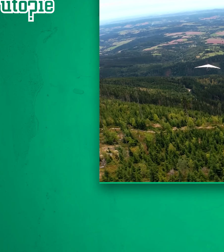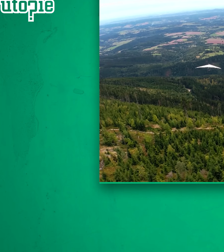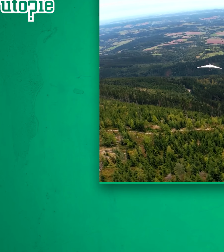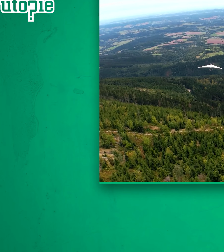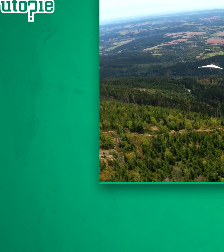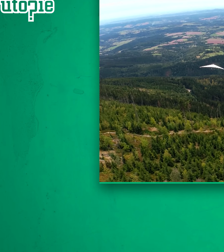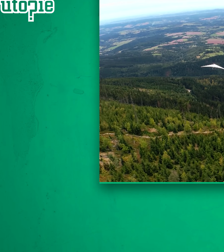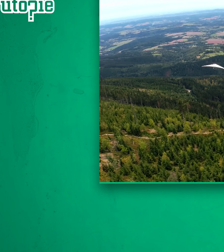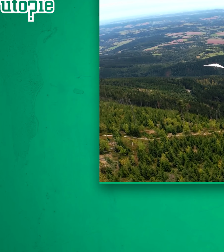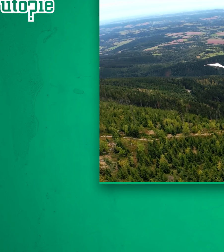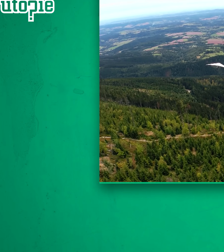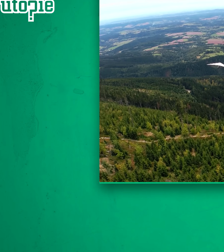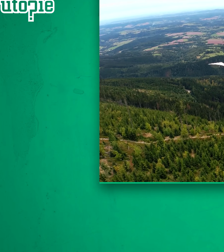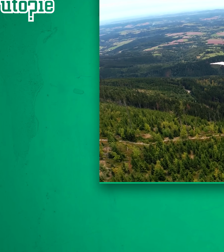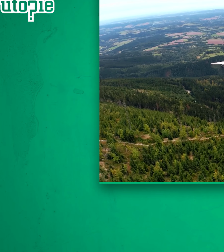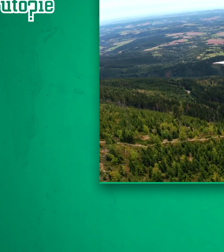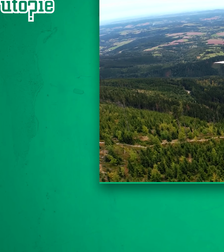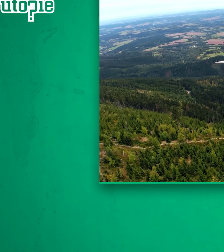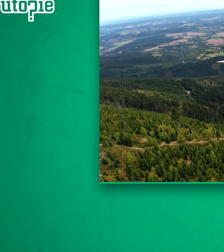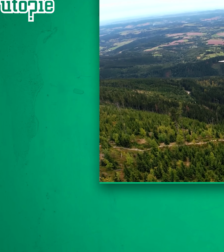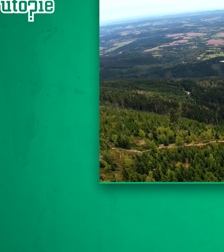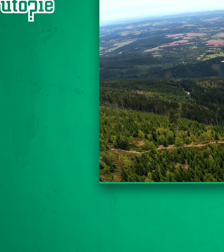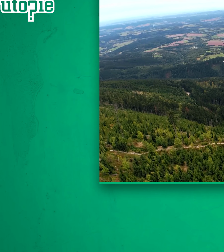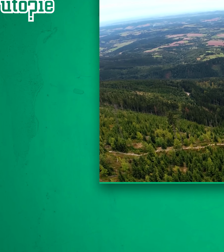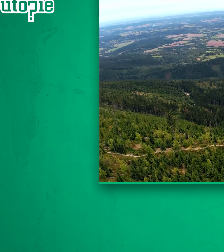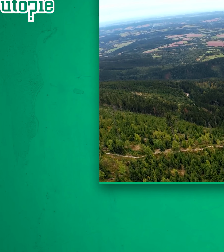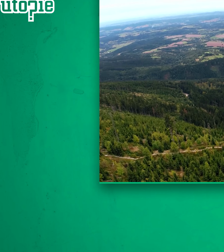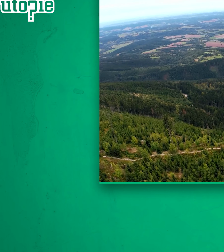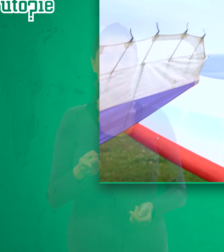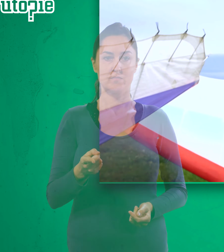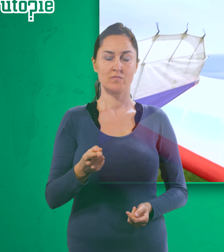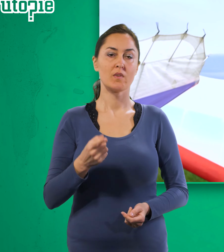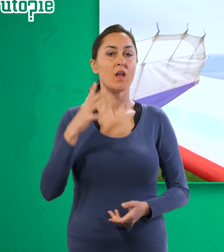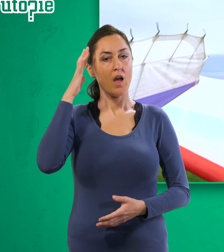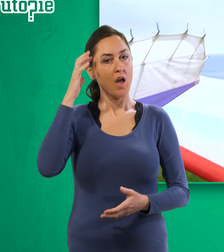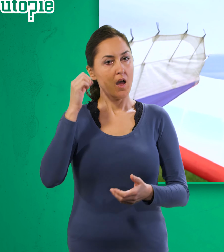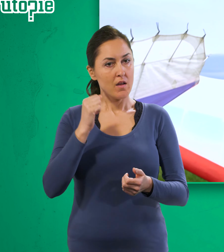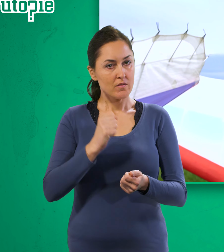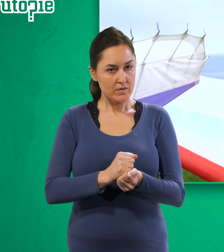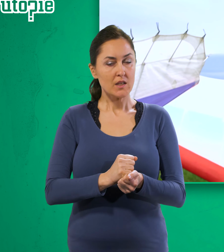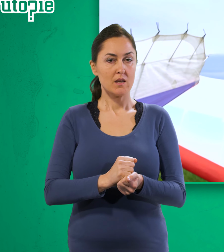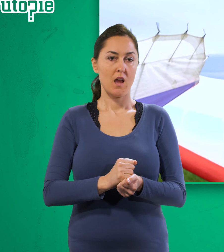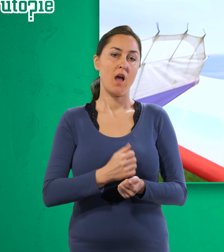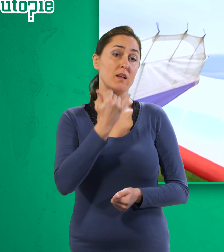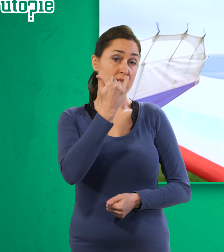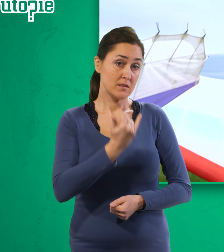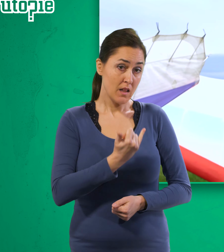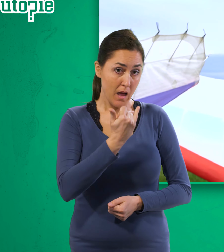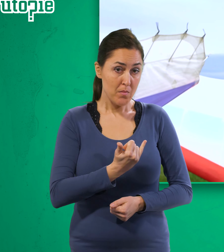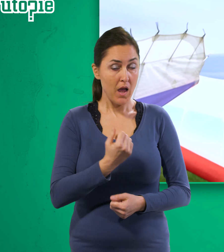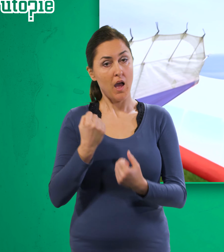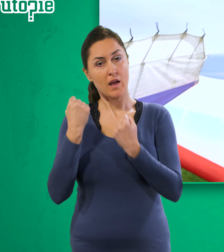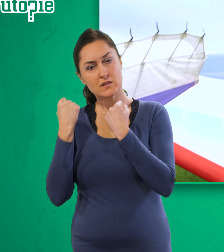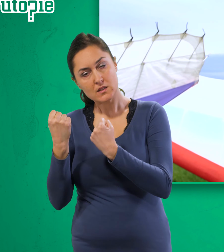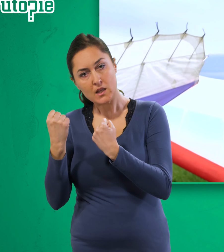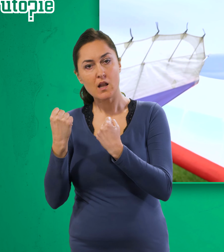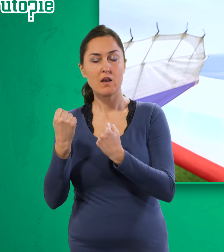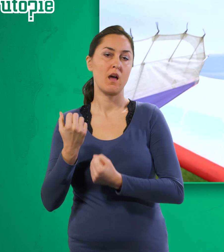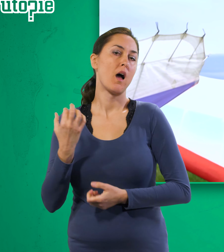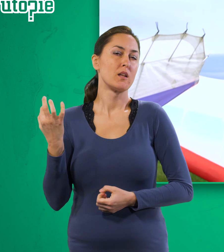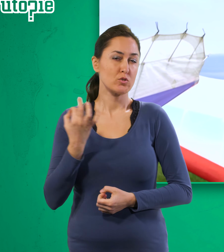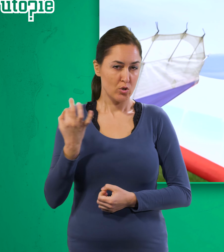Je spousta úrovní víry, buď to je víra, která se říká, ta se plete možná s tím s doufáním v